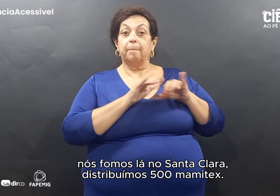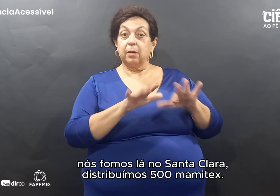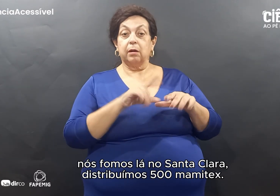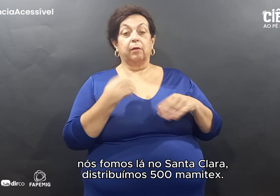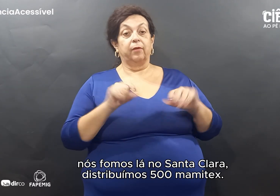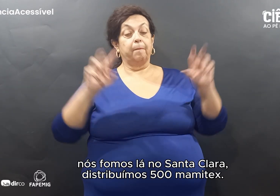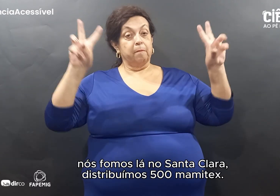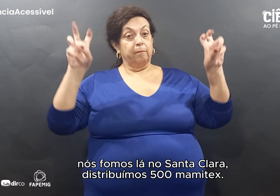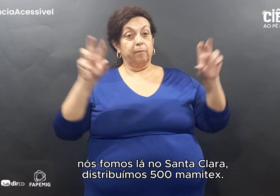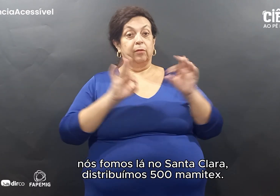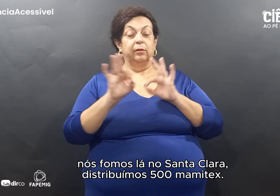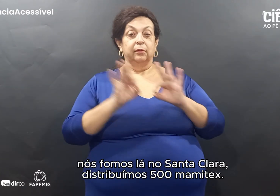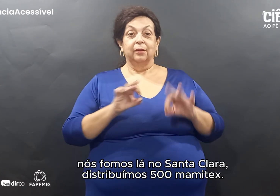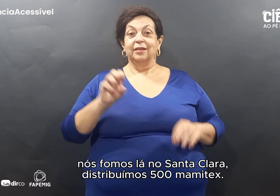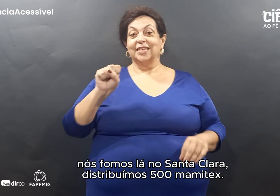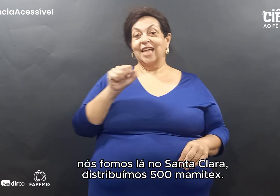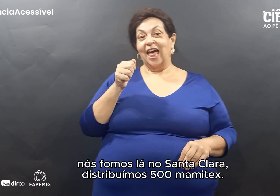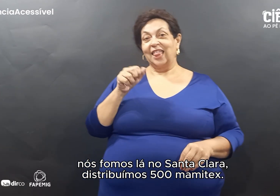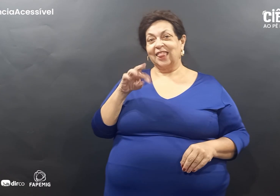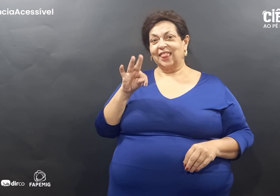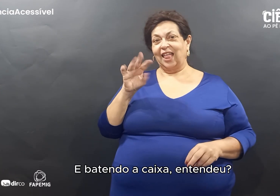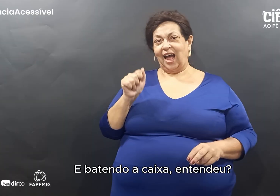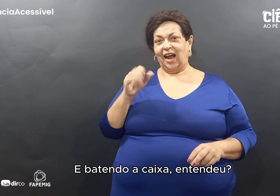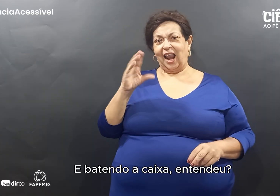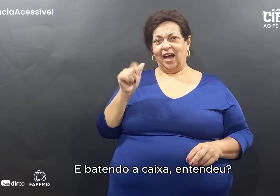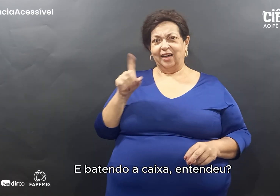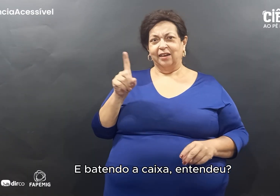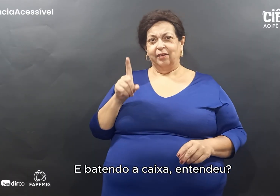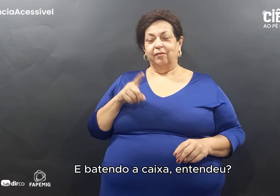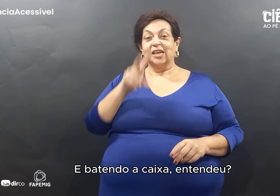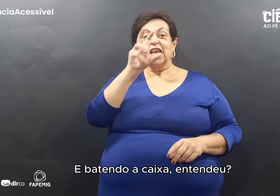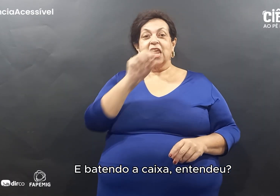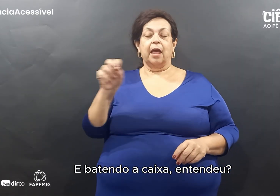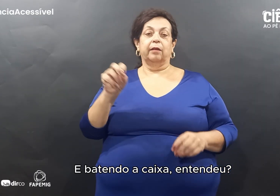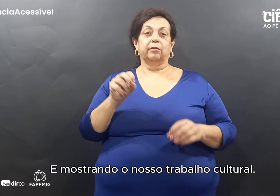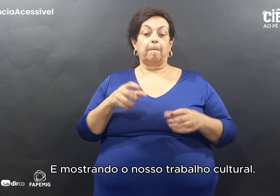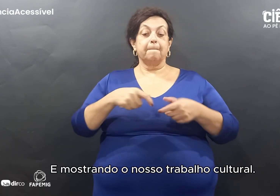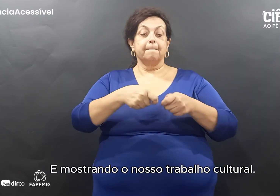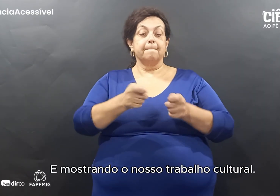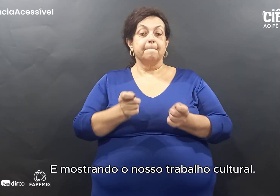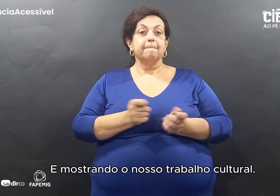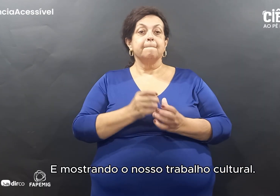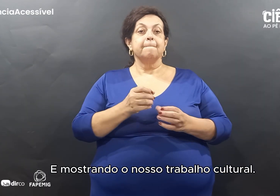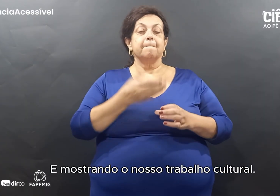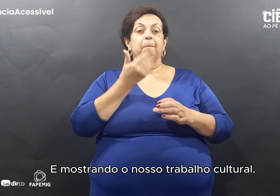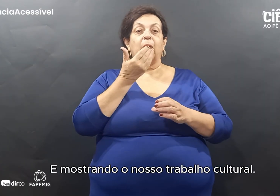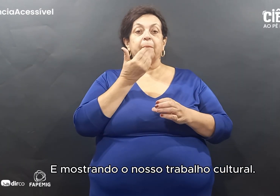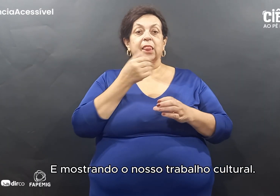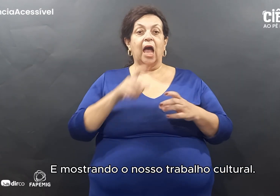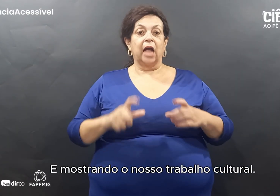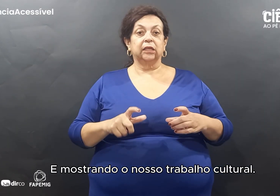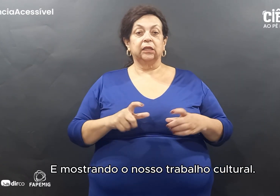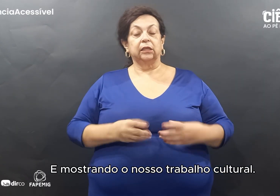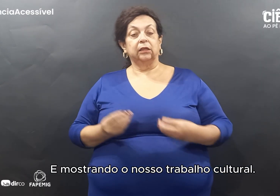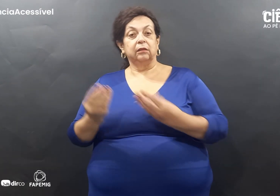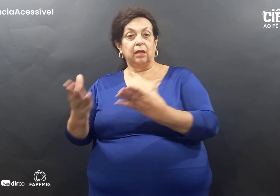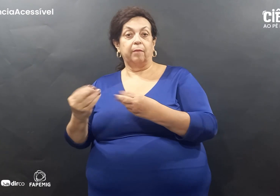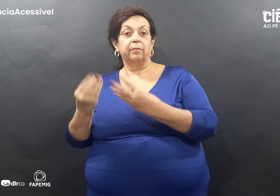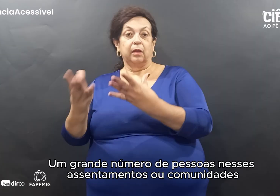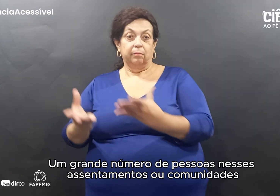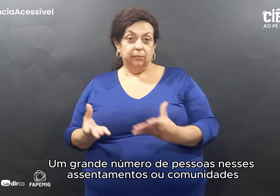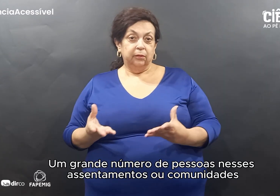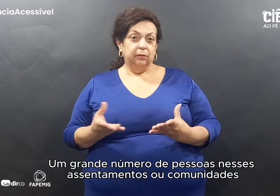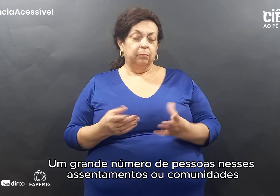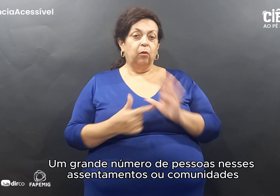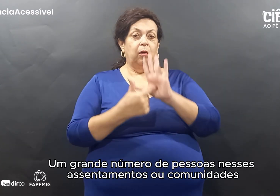no Santa Clara, distribuímos 500 marmitex. E batendo na caixa, entendeu? E mostrando o nosso trabalho cultural.